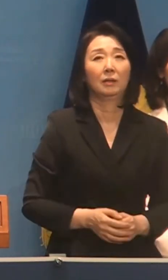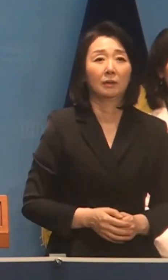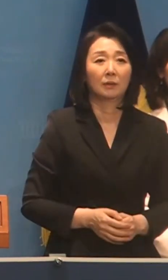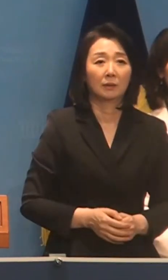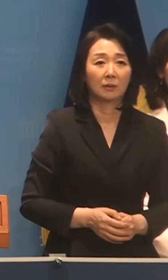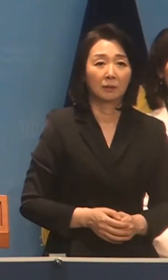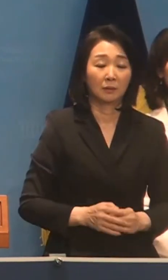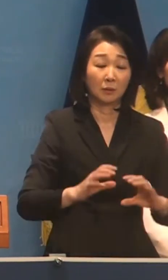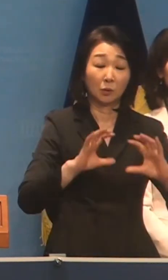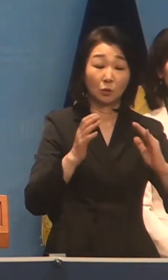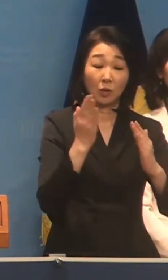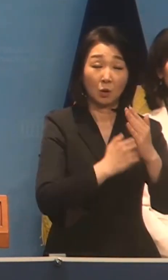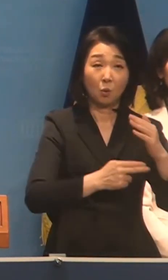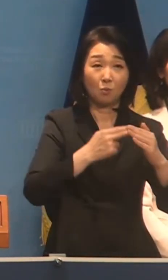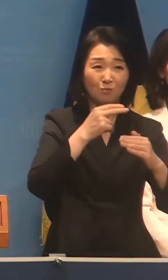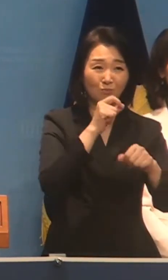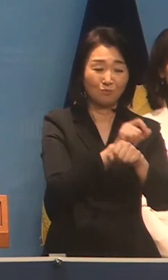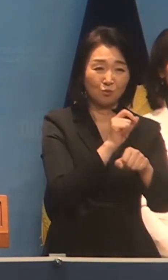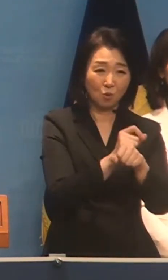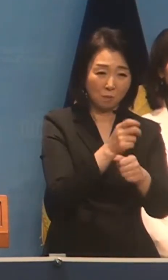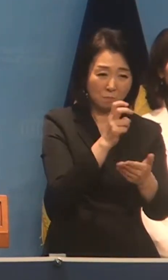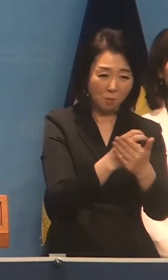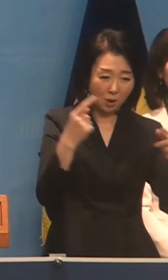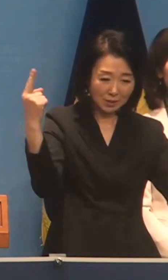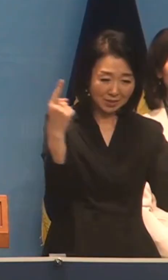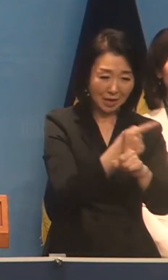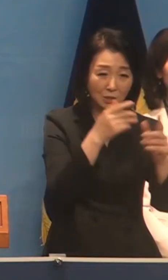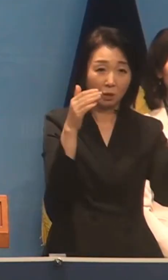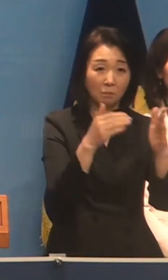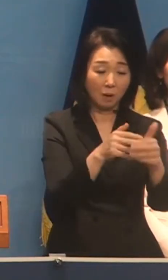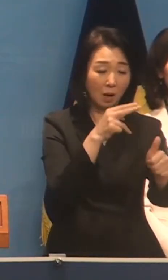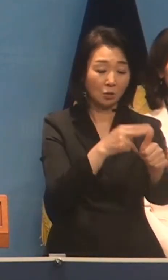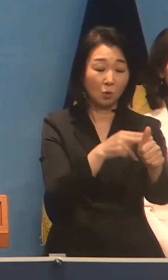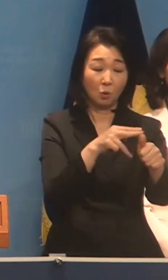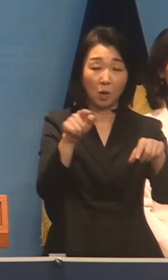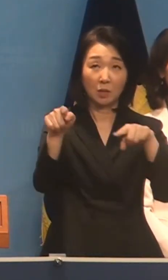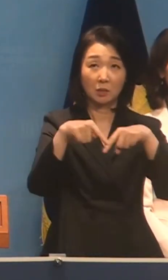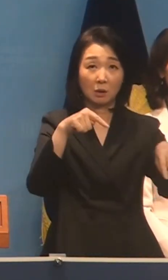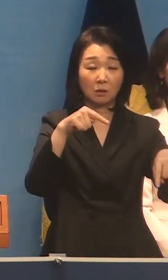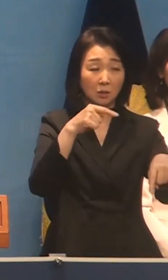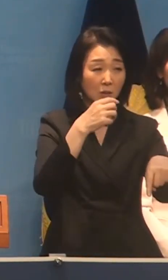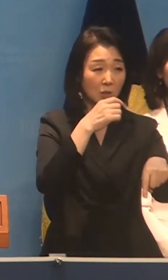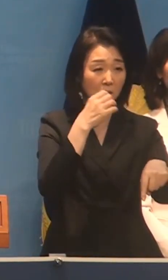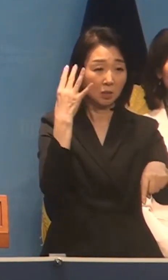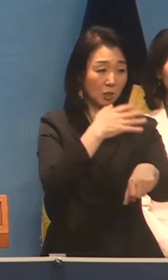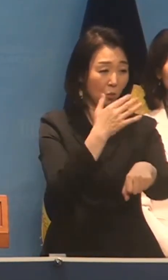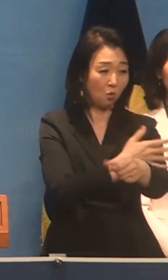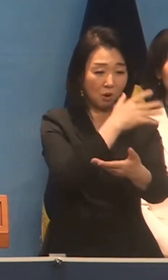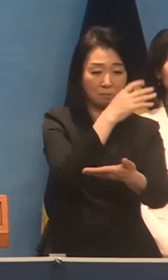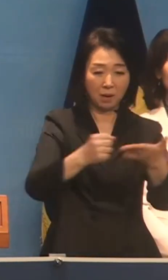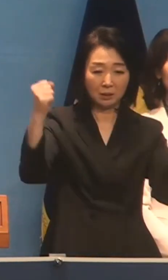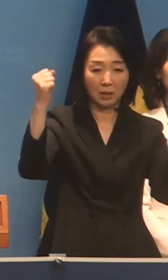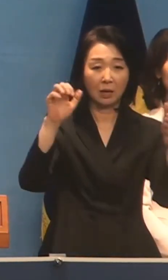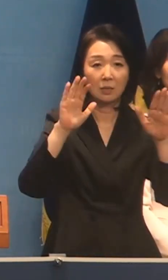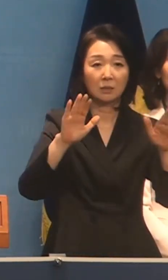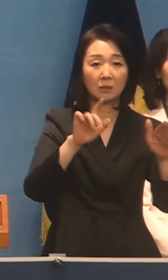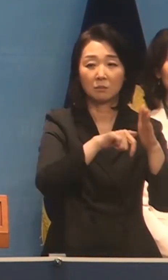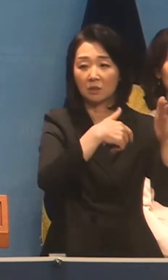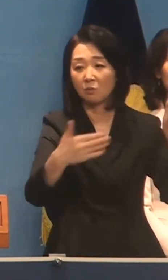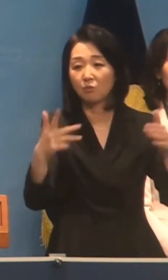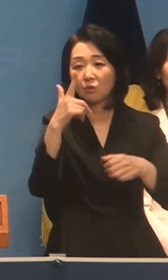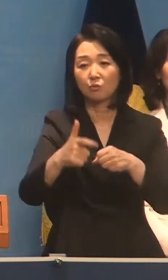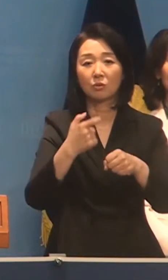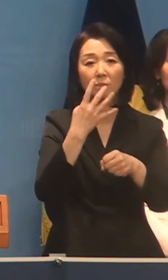당시 국가공무원법 전면 개정 이후 교원의 정치 기본권이 박탈된 채 64년이라는